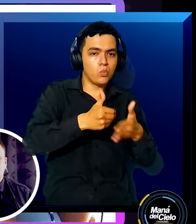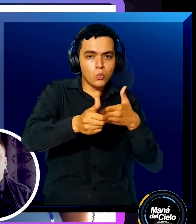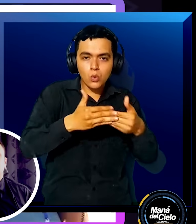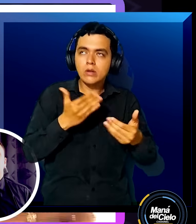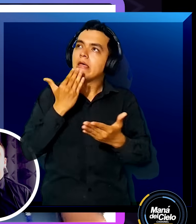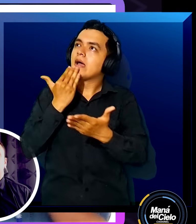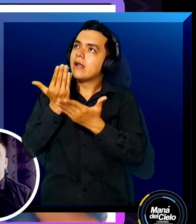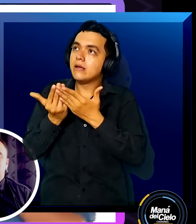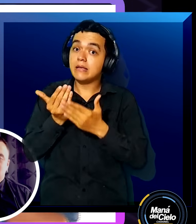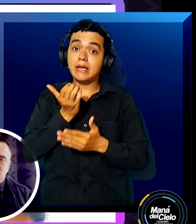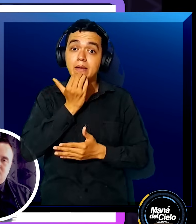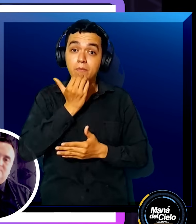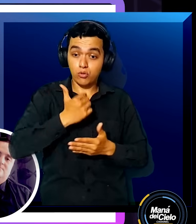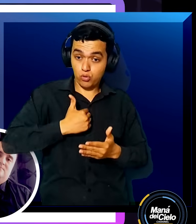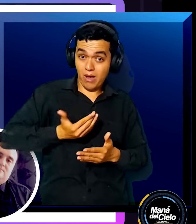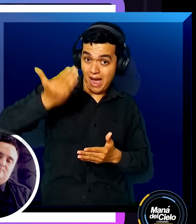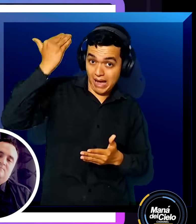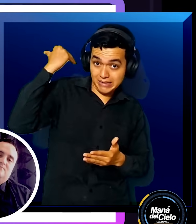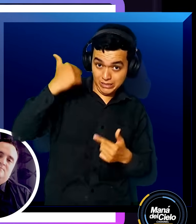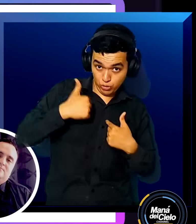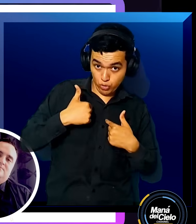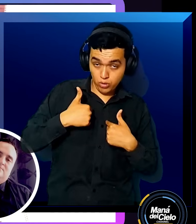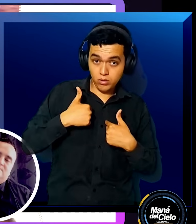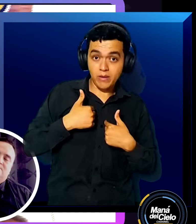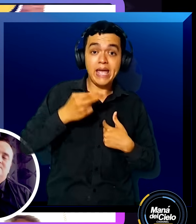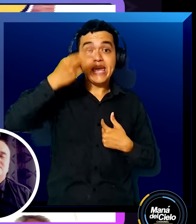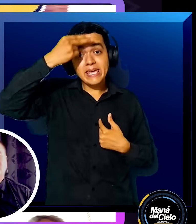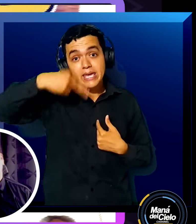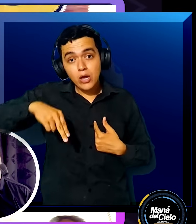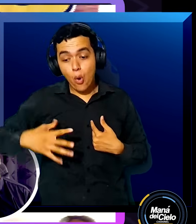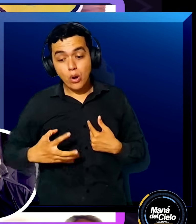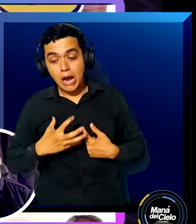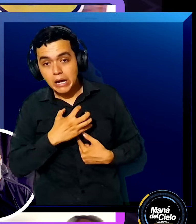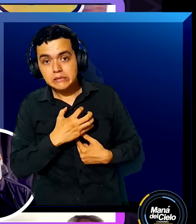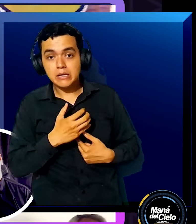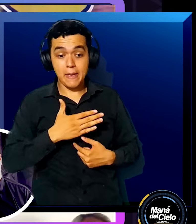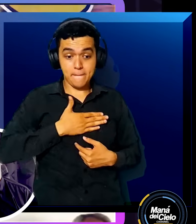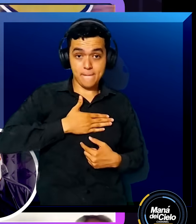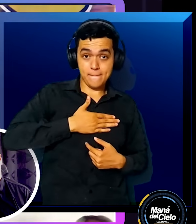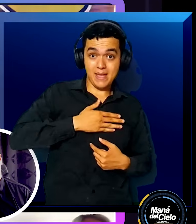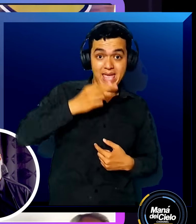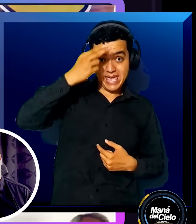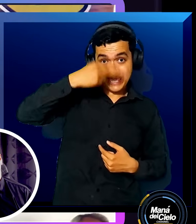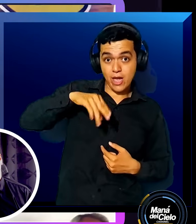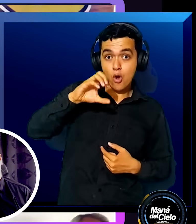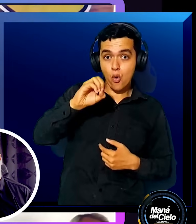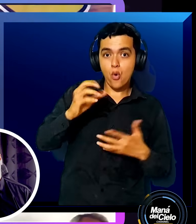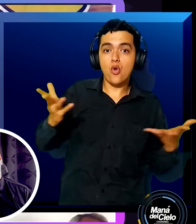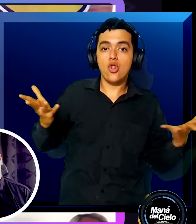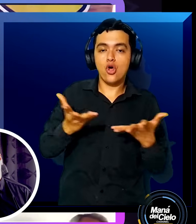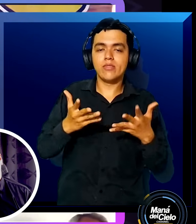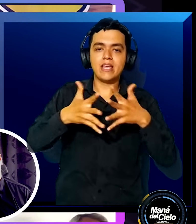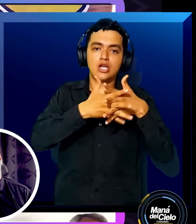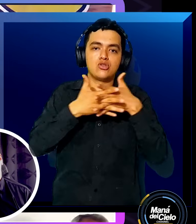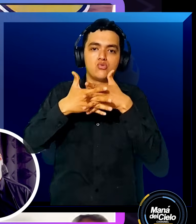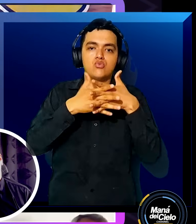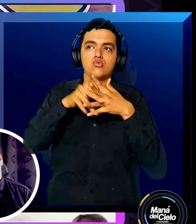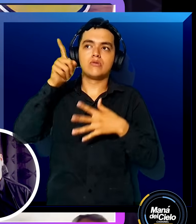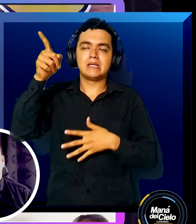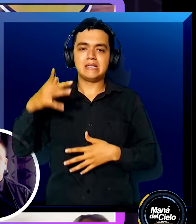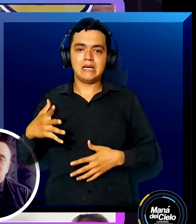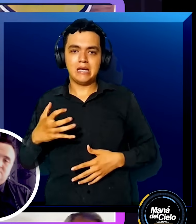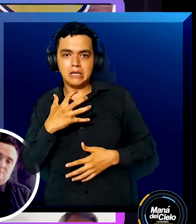alabo. Eso te fortalece, eso te llena de poder y eso te hace un gigante en la fe. Apláudale.